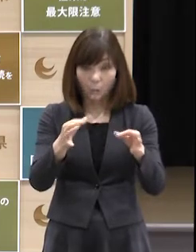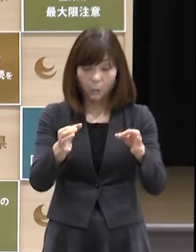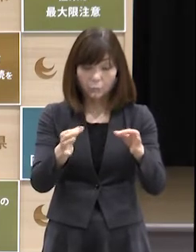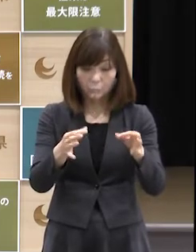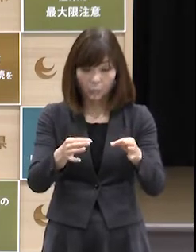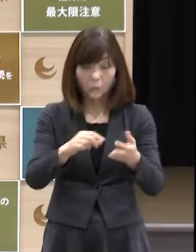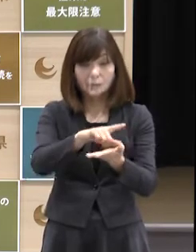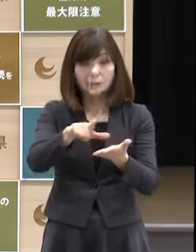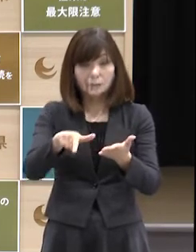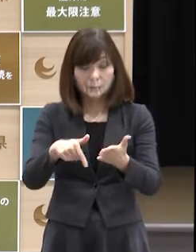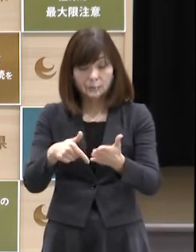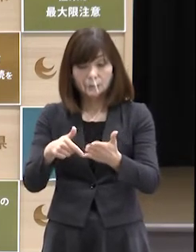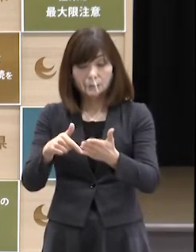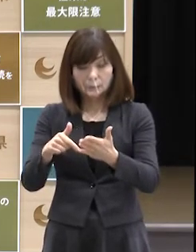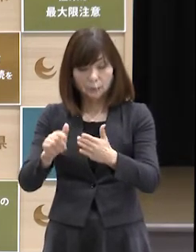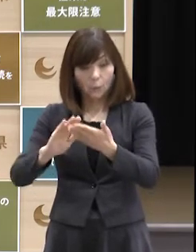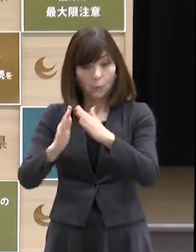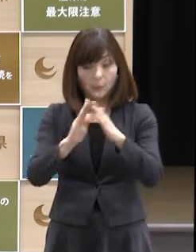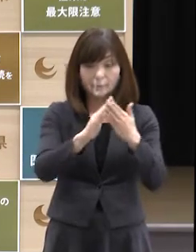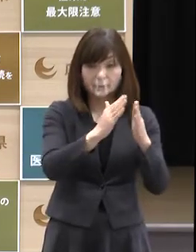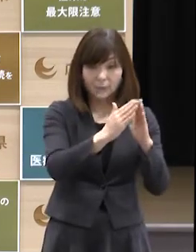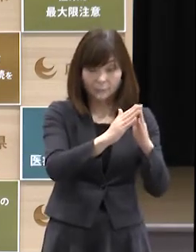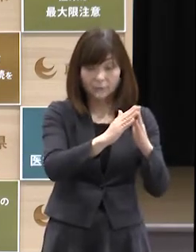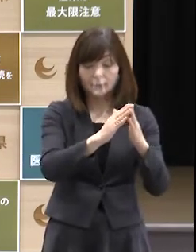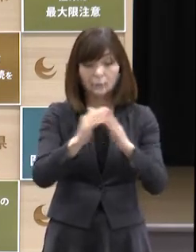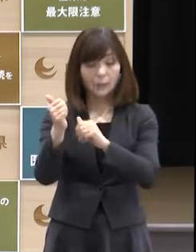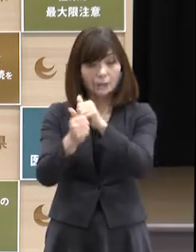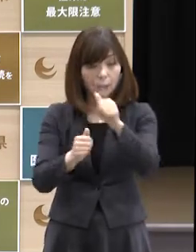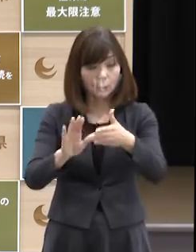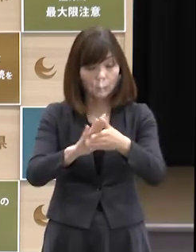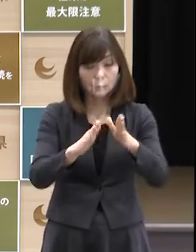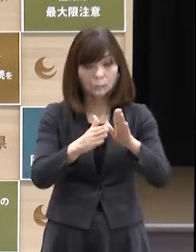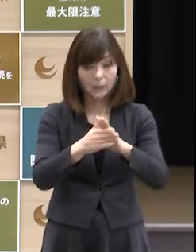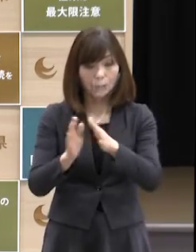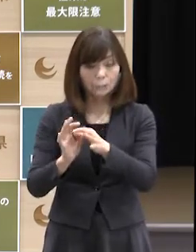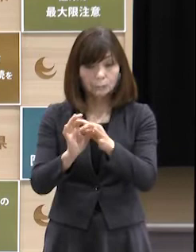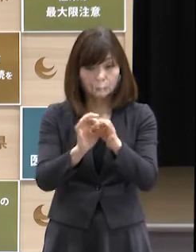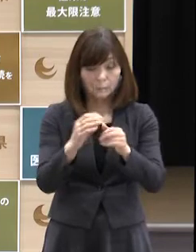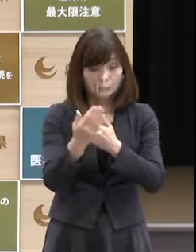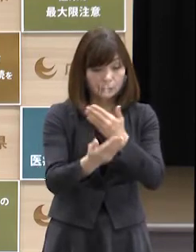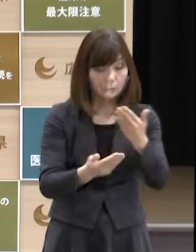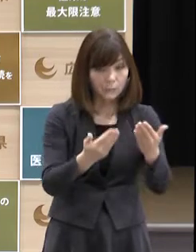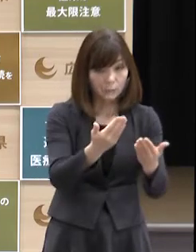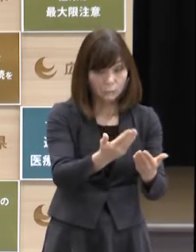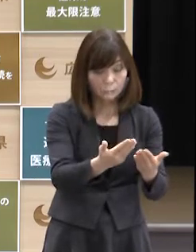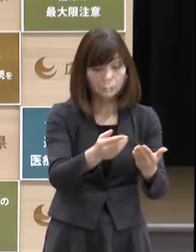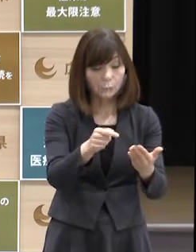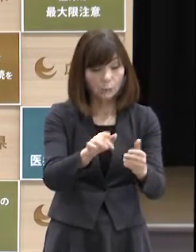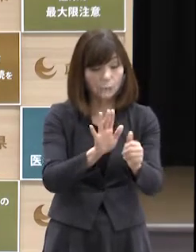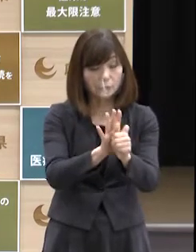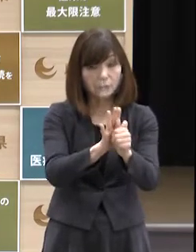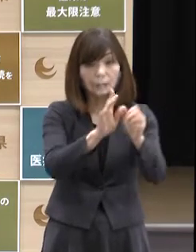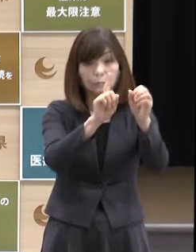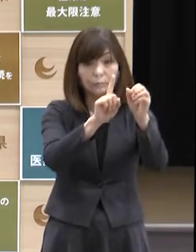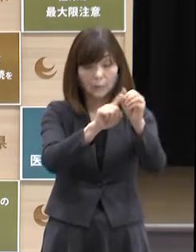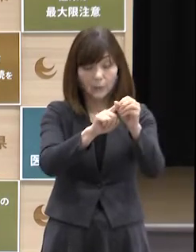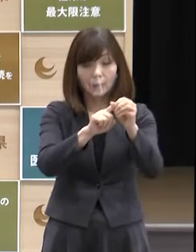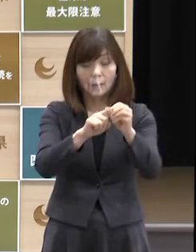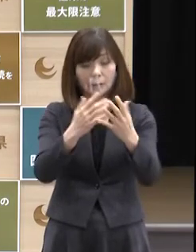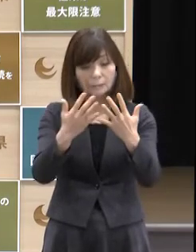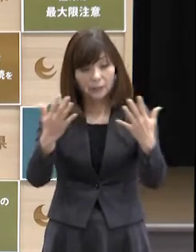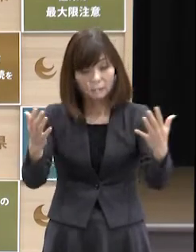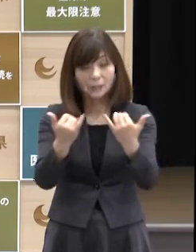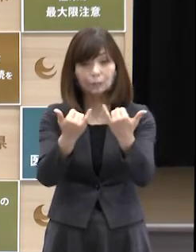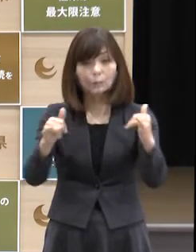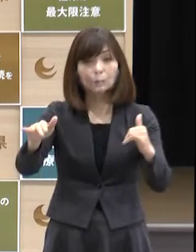統文化を継承していくということを支援するために、多くの皆さんに友のファン